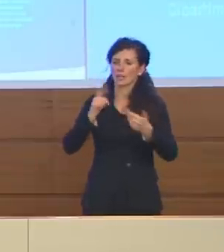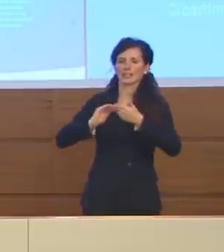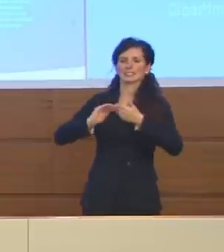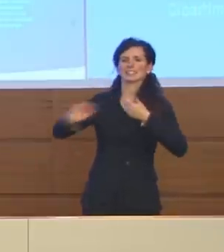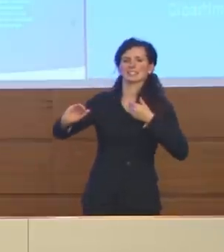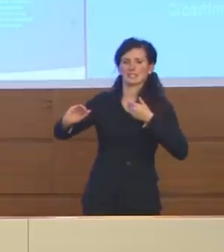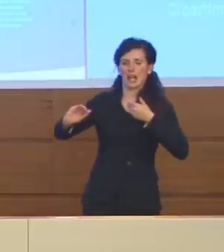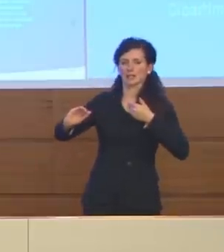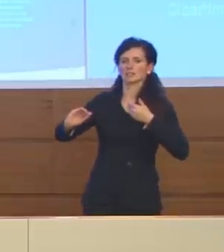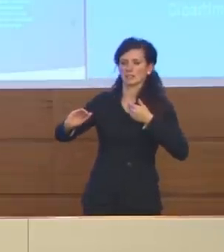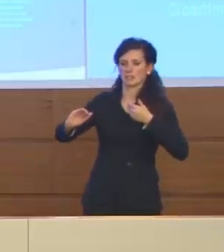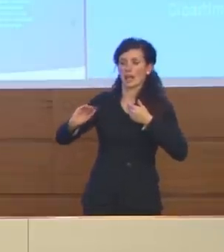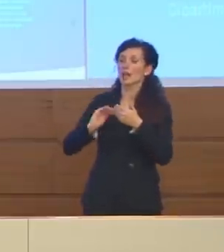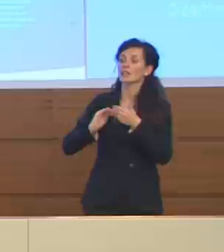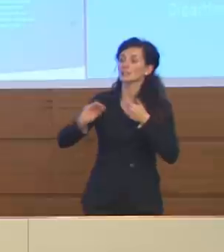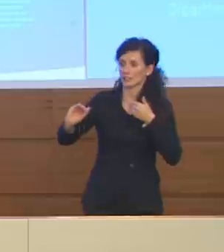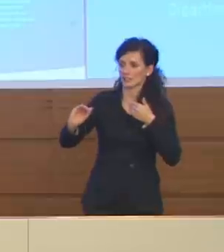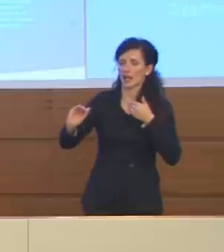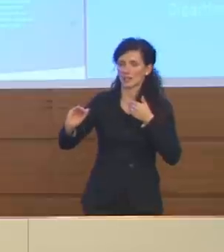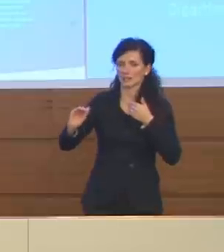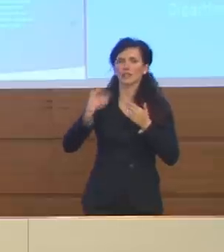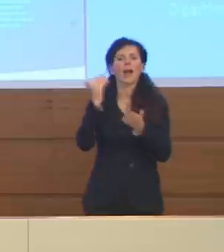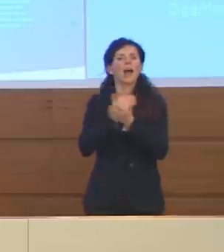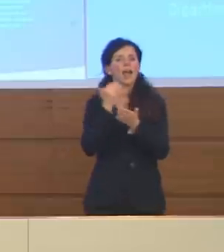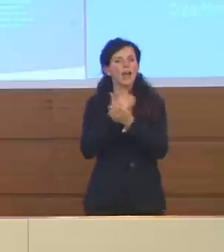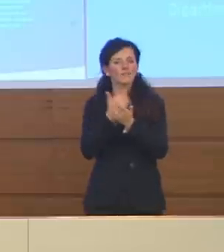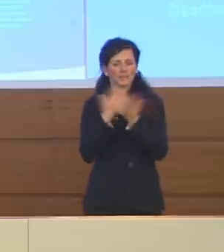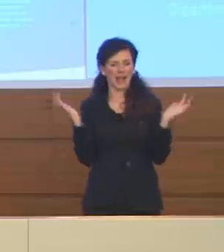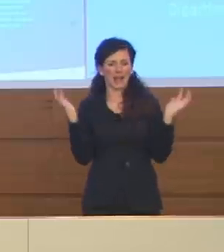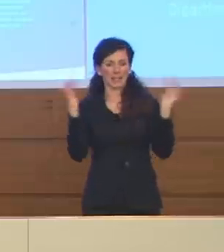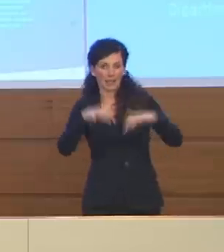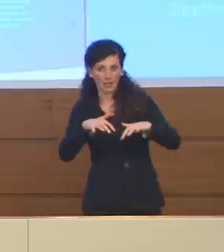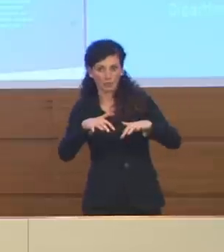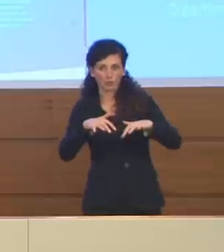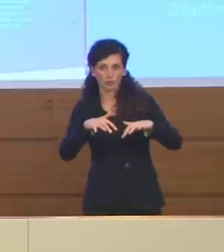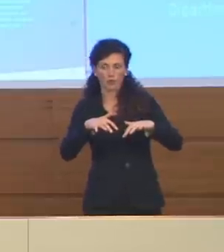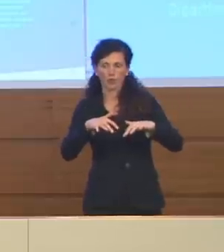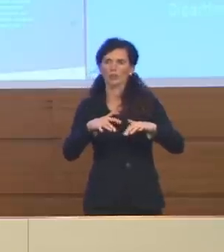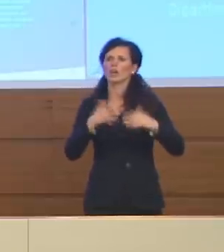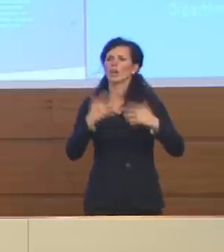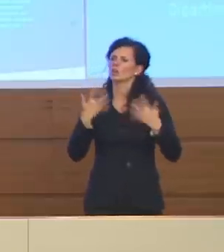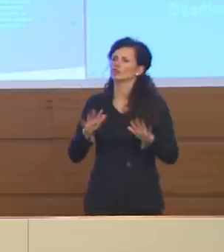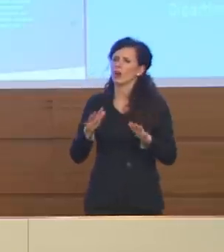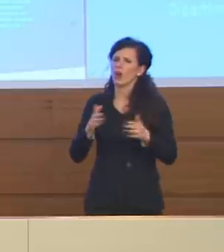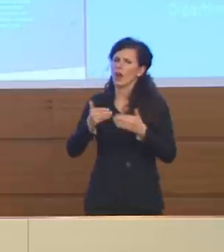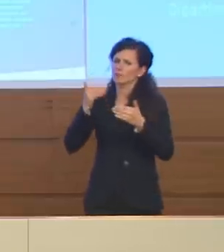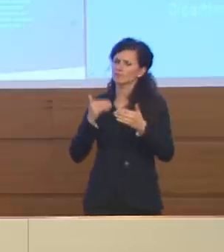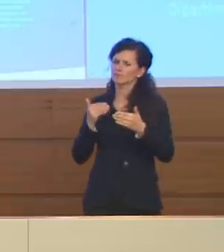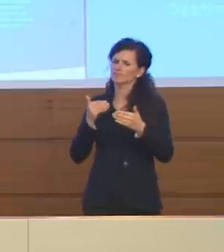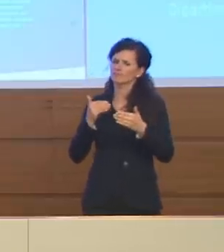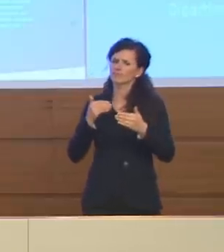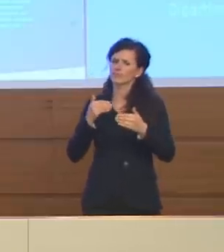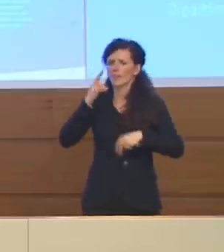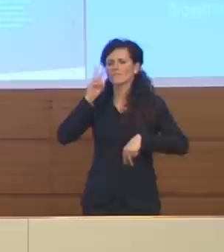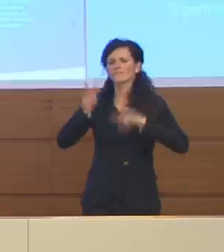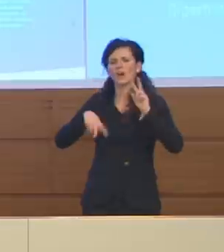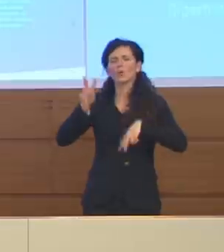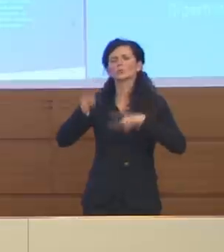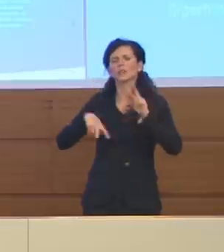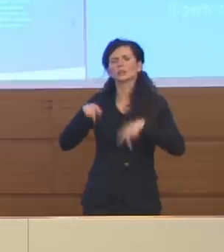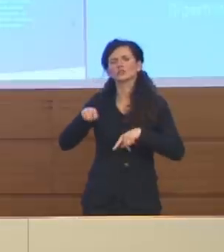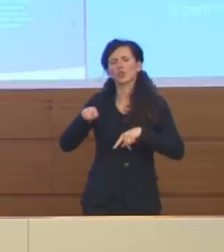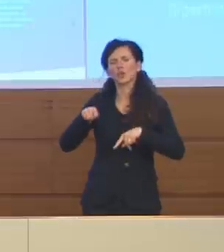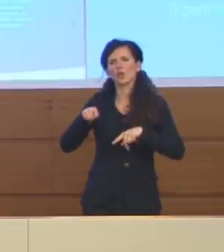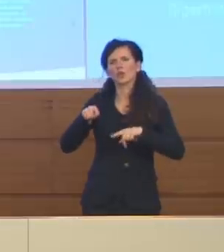fisico di evitare le aggregazioni sono state fatte anche delle valutazioni su quello che è